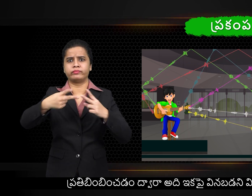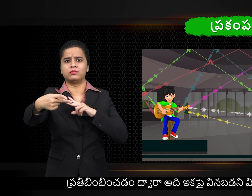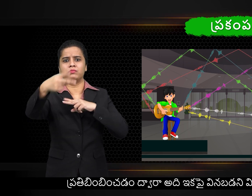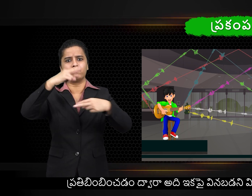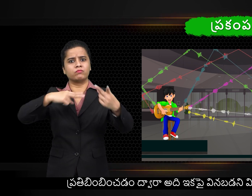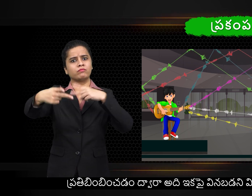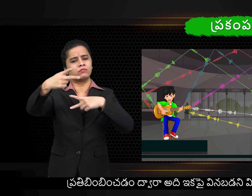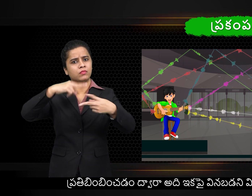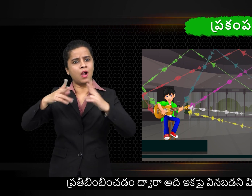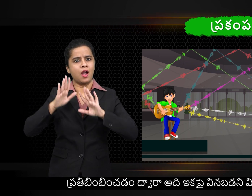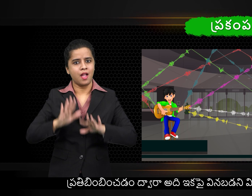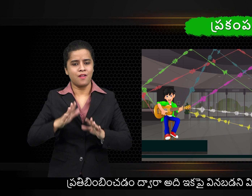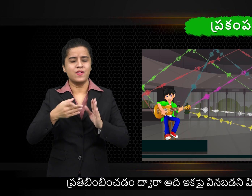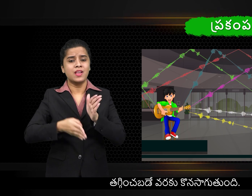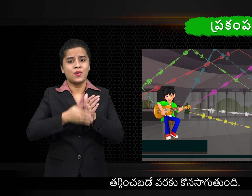విలువకు